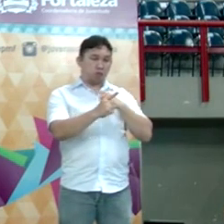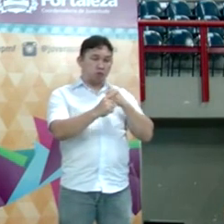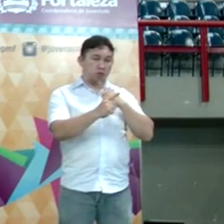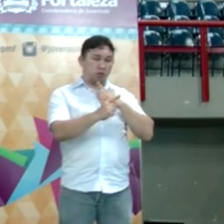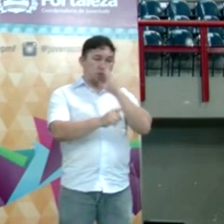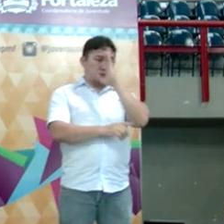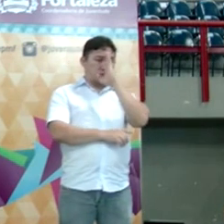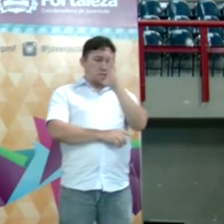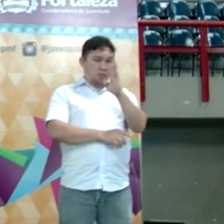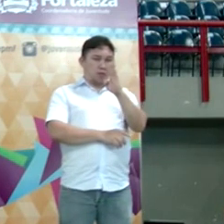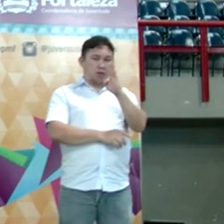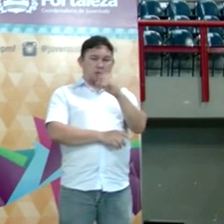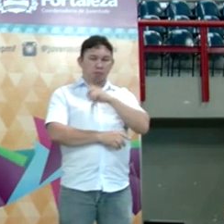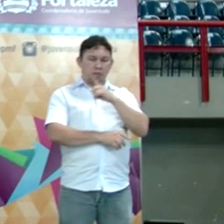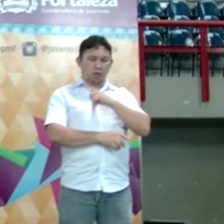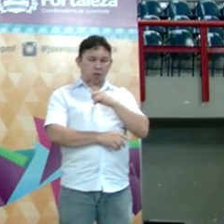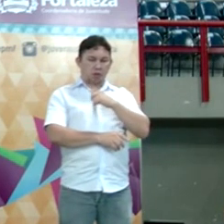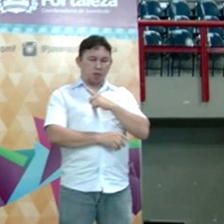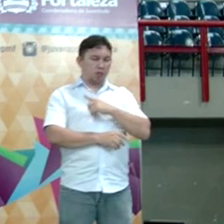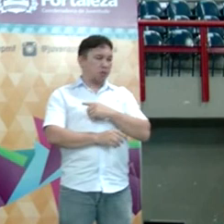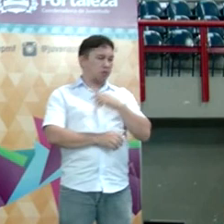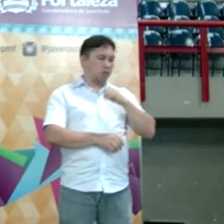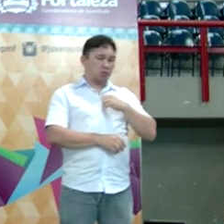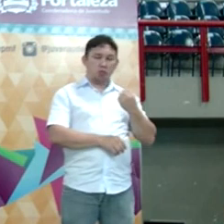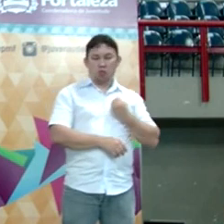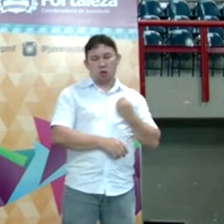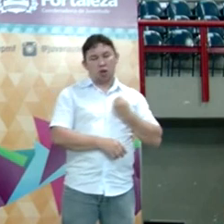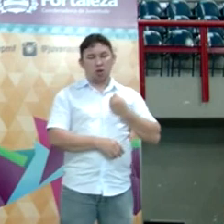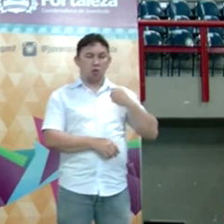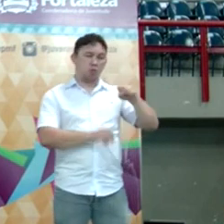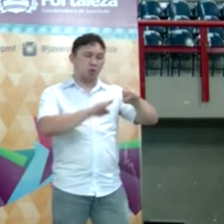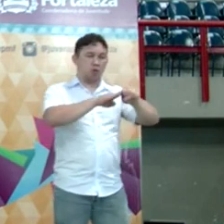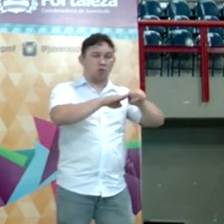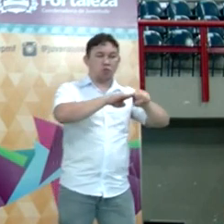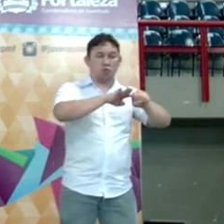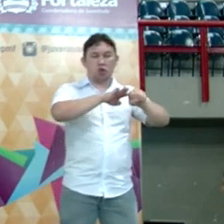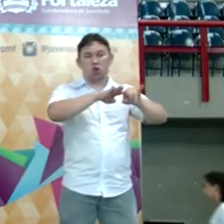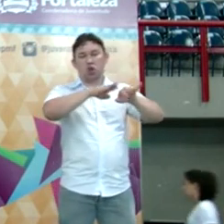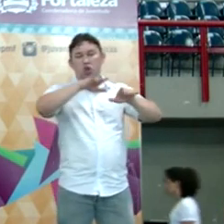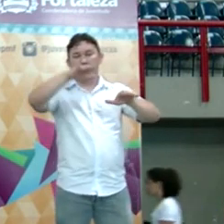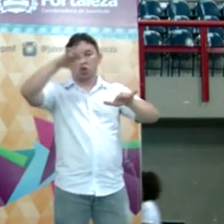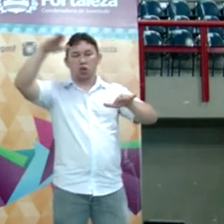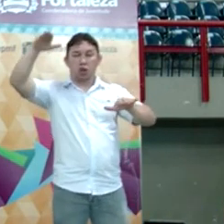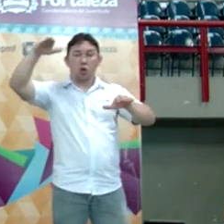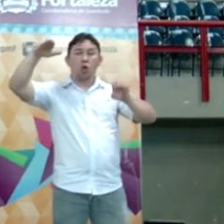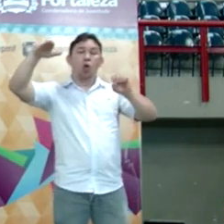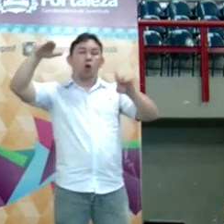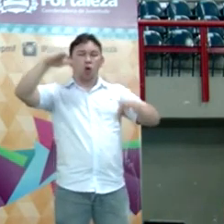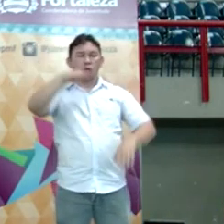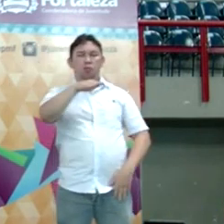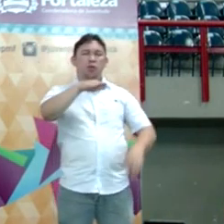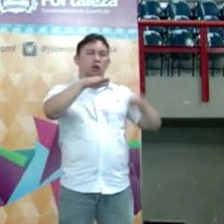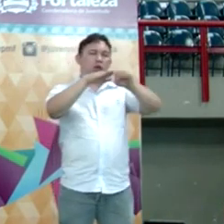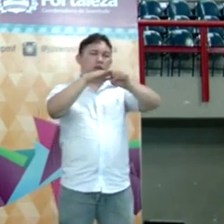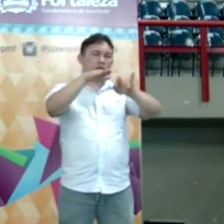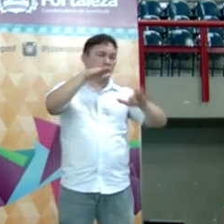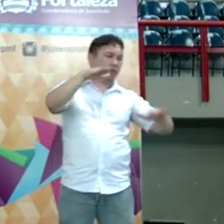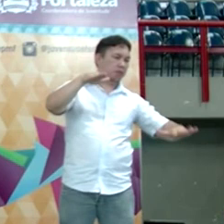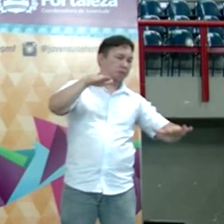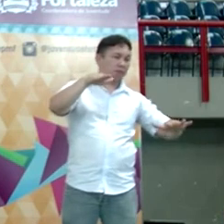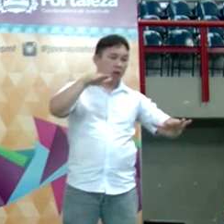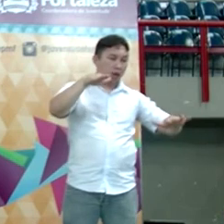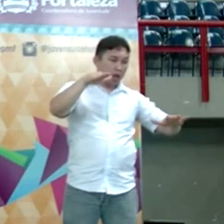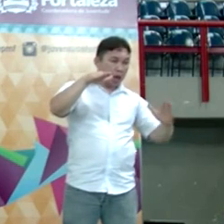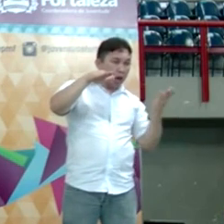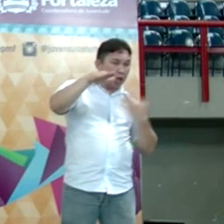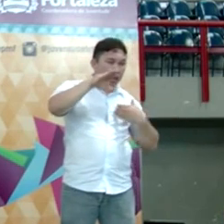de um conjunto de valores, colocados em ordem crescente ou decrescente. Isso vai cair na prova. Todo ano cai. Isso vai